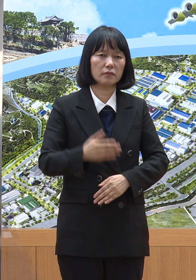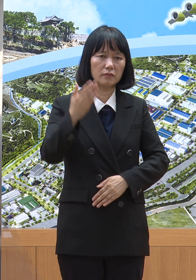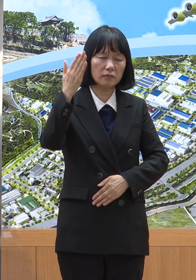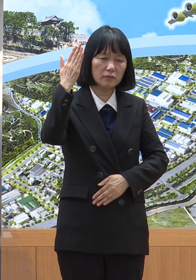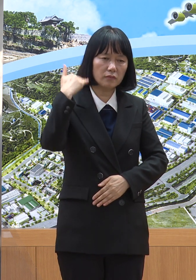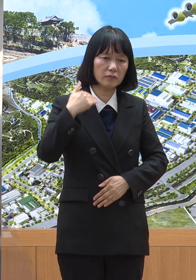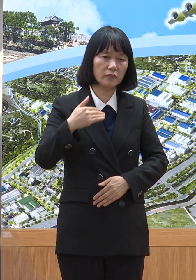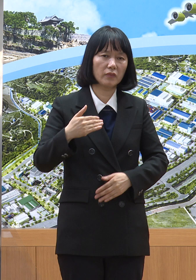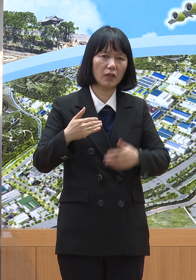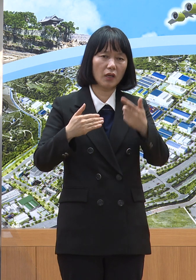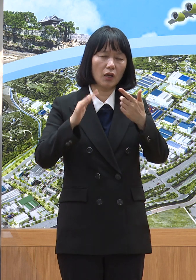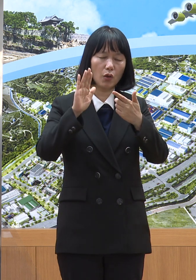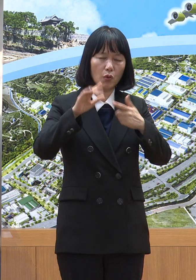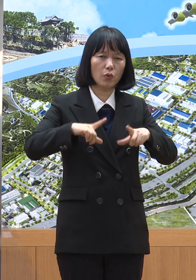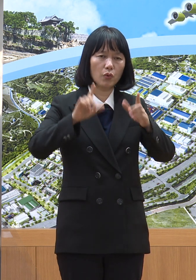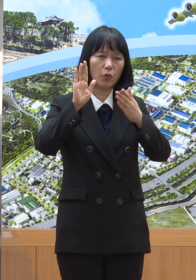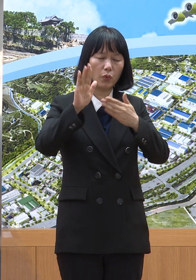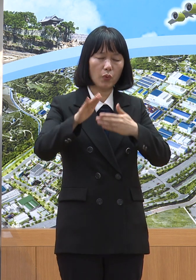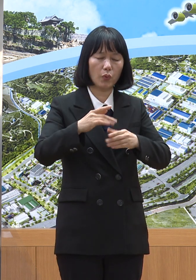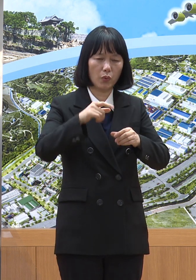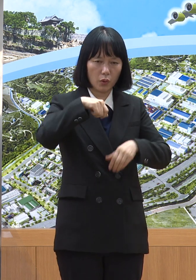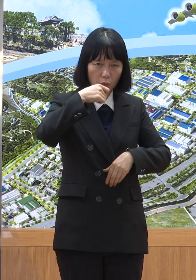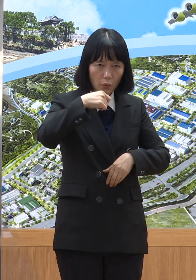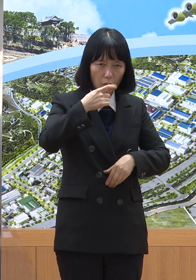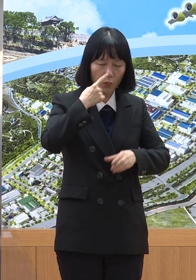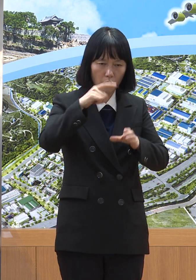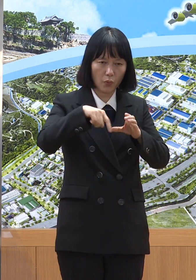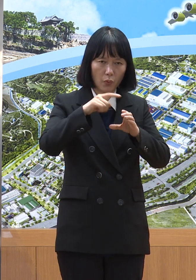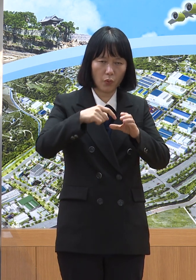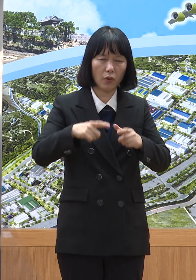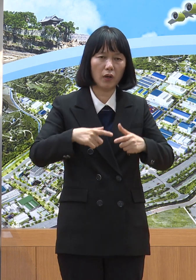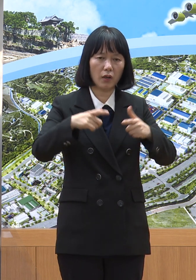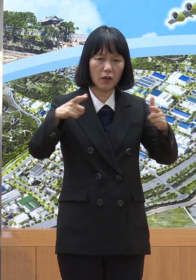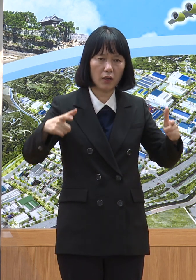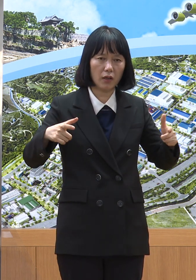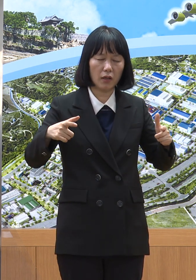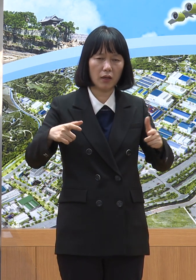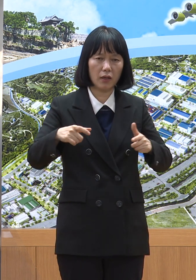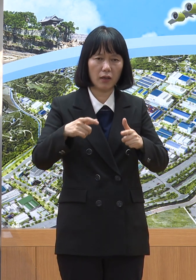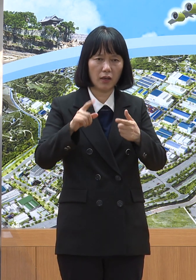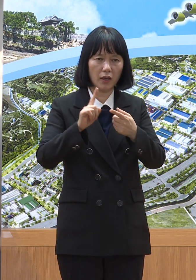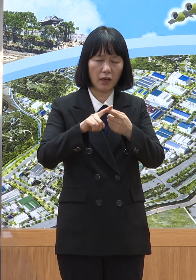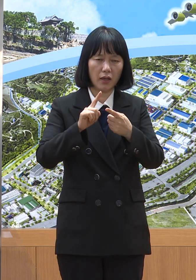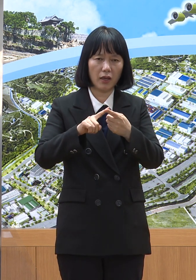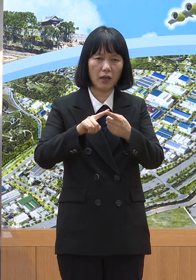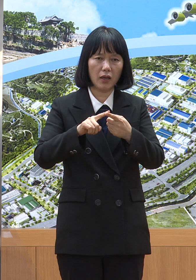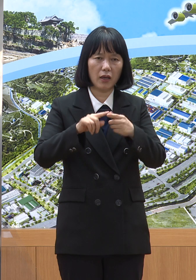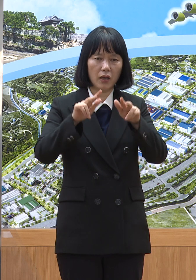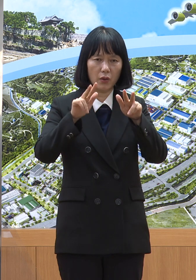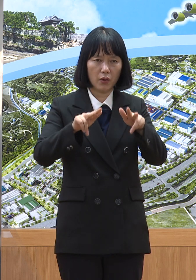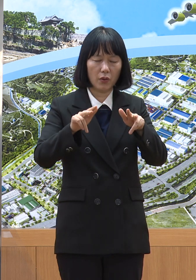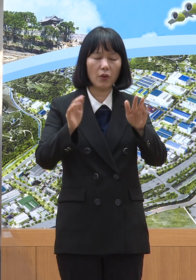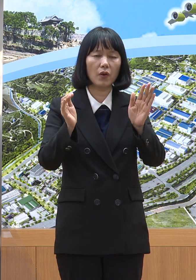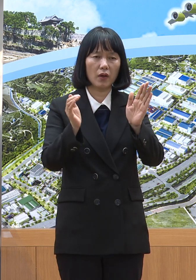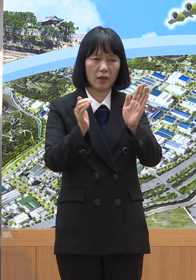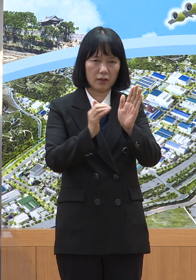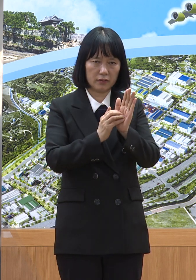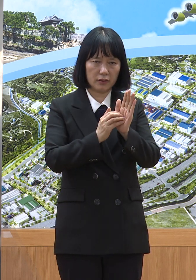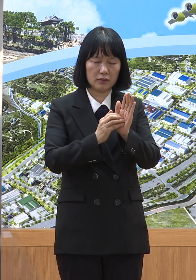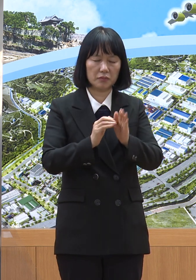지난 6일부터 식당, 카페 등으로 확대 적용된 방역 패스의 계도 기간이